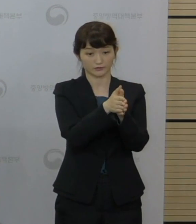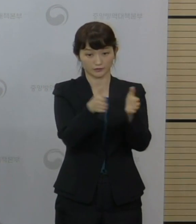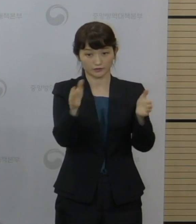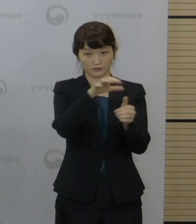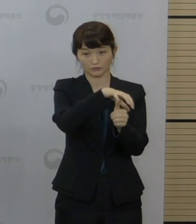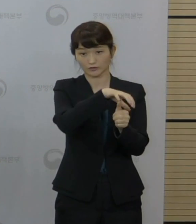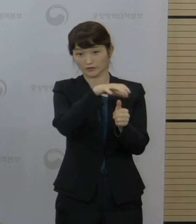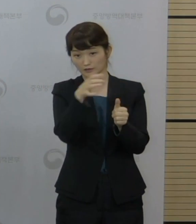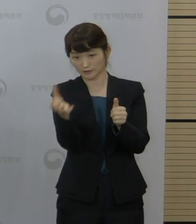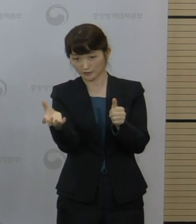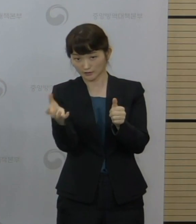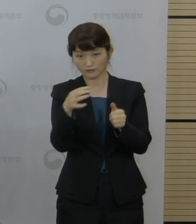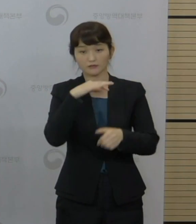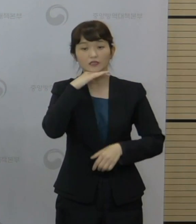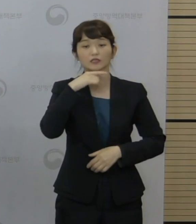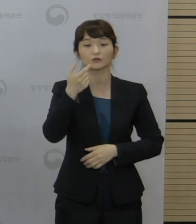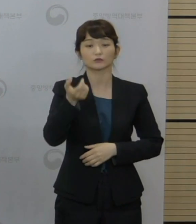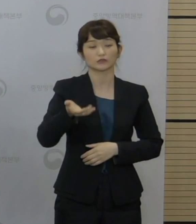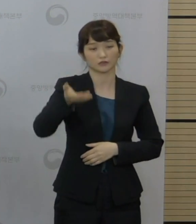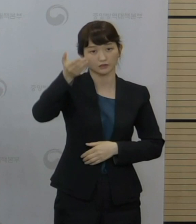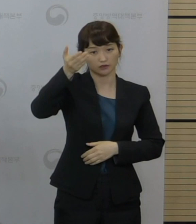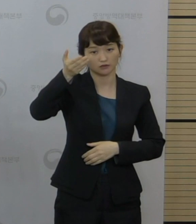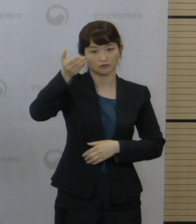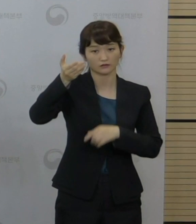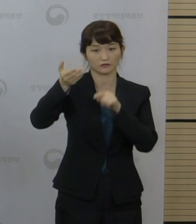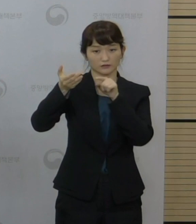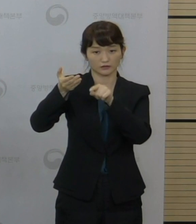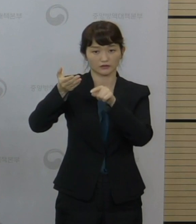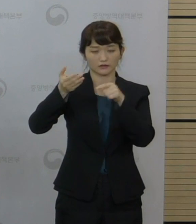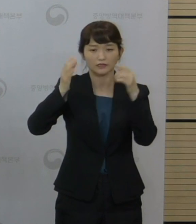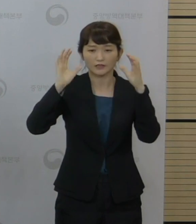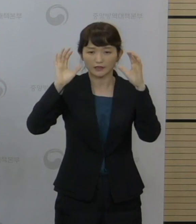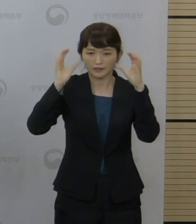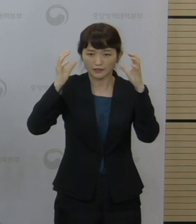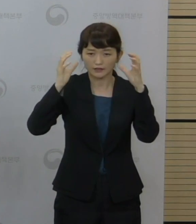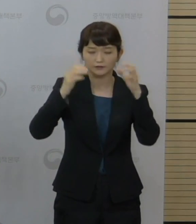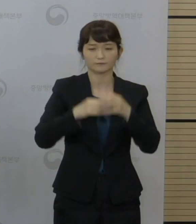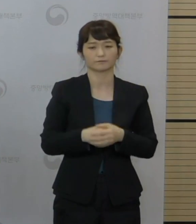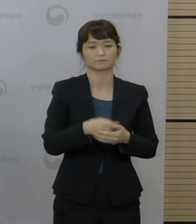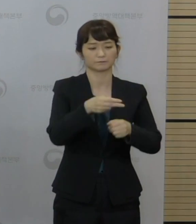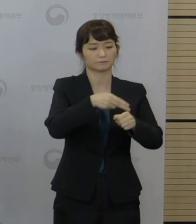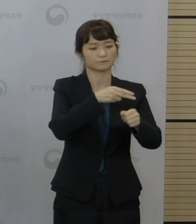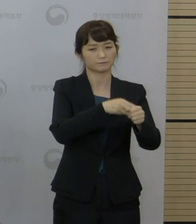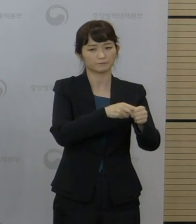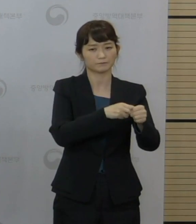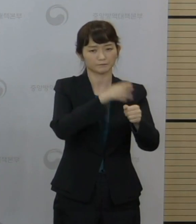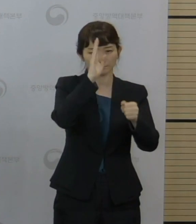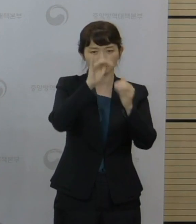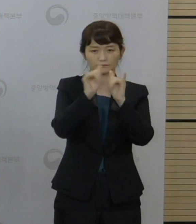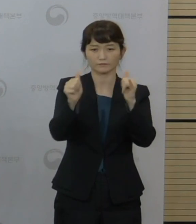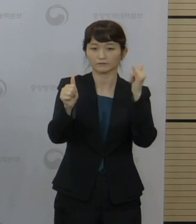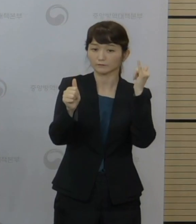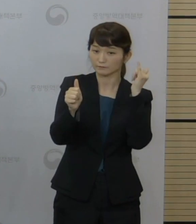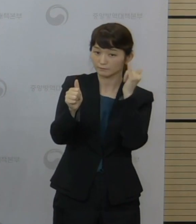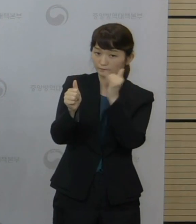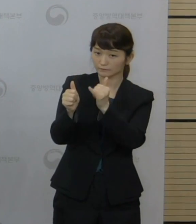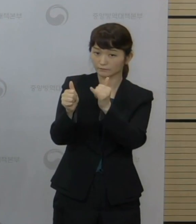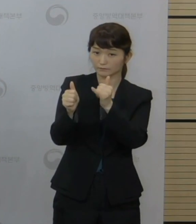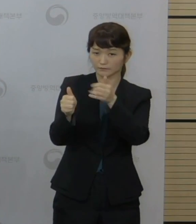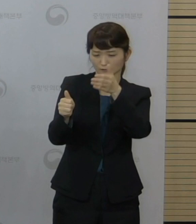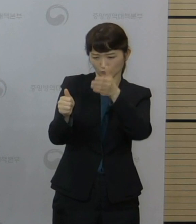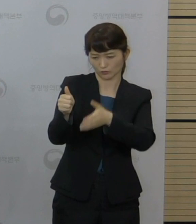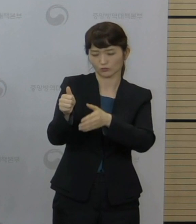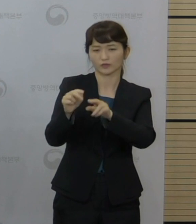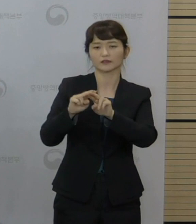해제 때까지 60세 이상 고연령층 및 소아 대상으로 의사가 환자에게 전화 상담하는